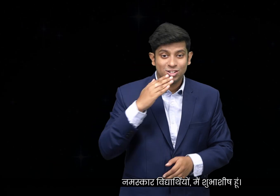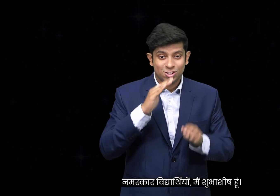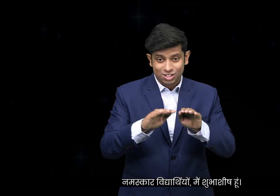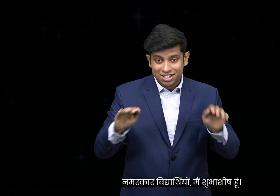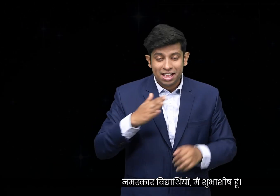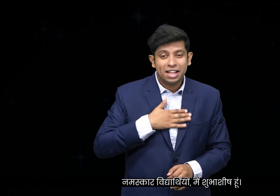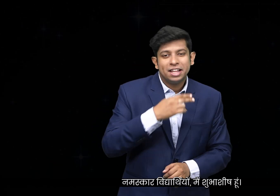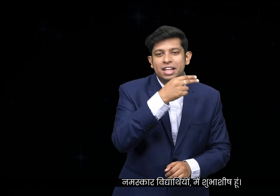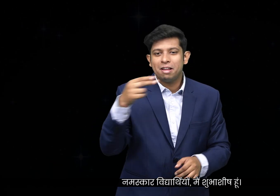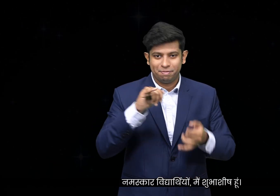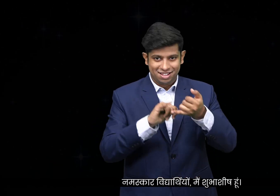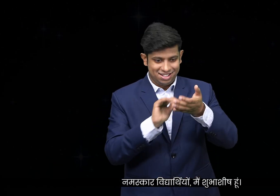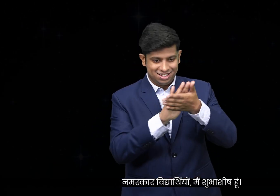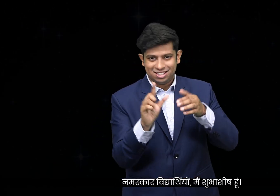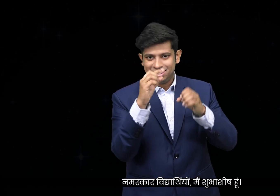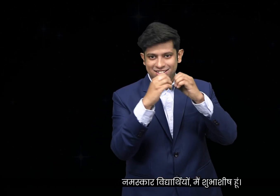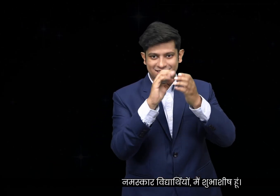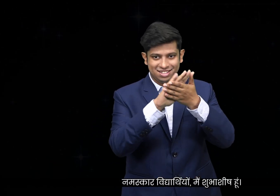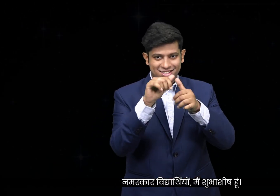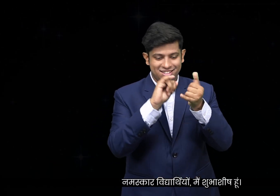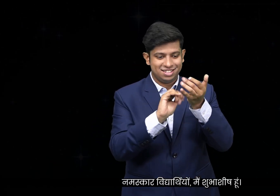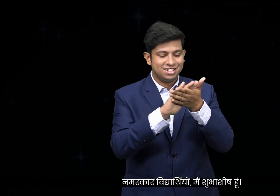வணக்கம் மாணவர்களே, நான் சுபாஷிஷ். வடிவவியலின்